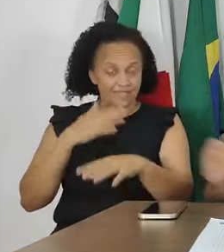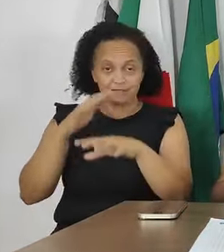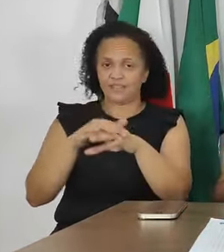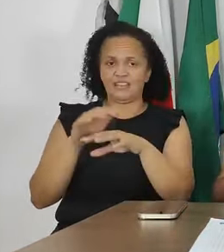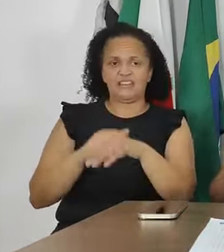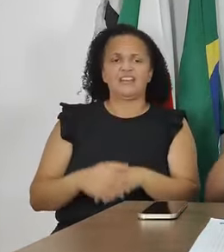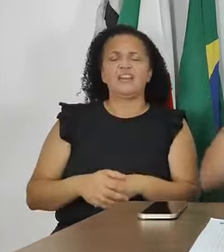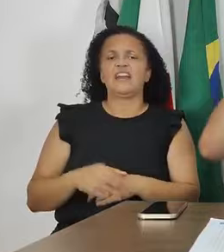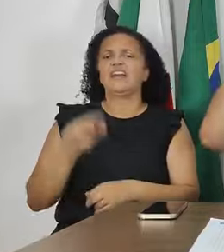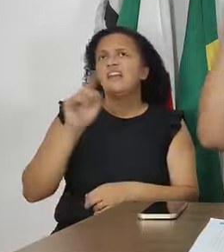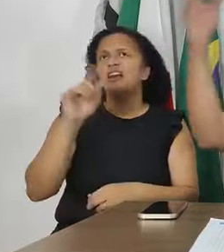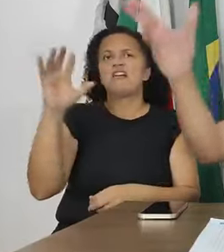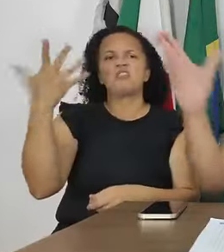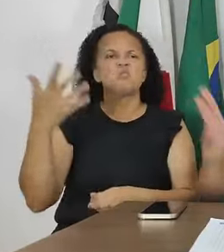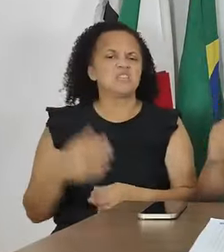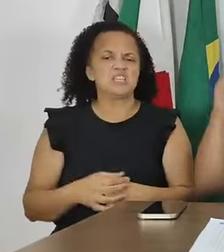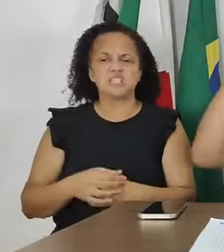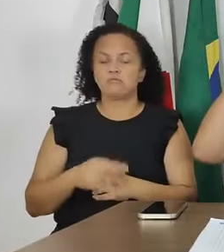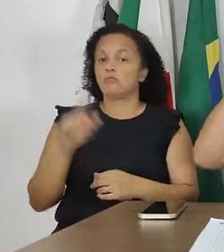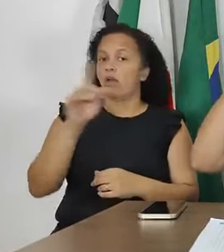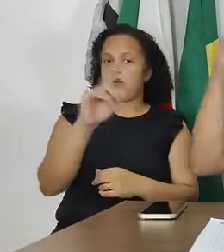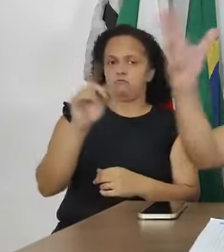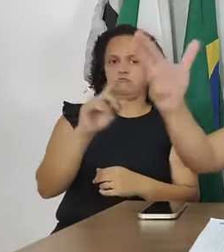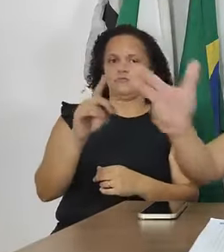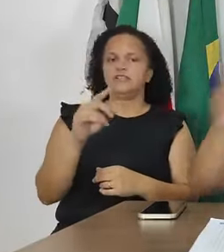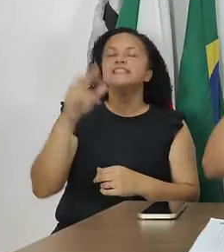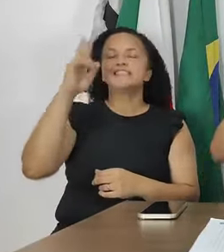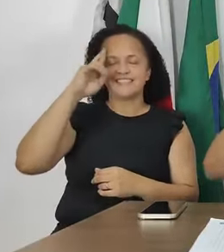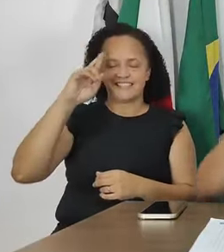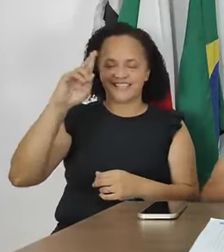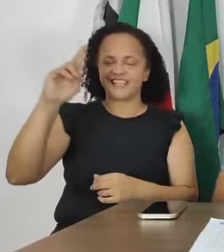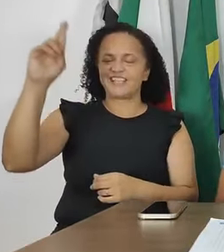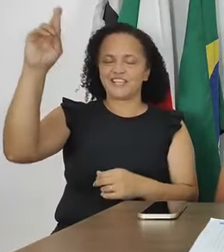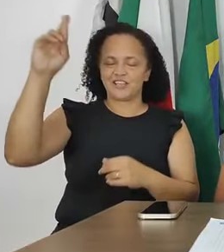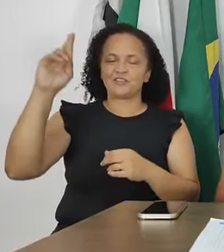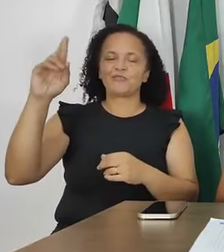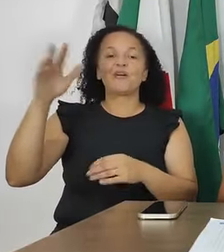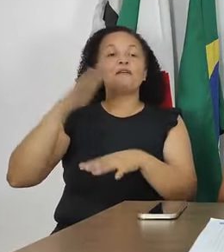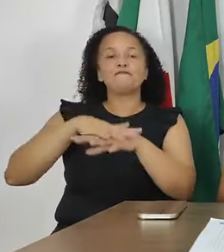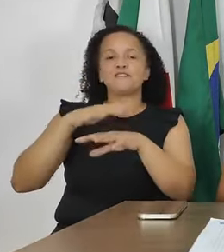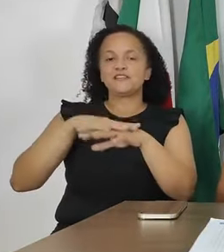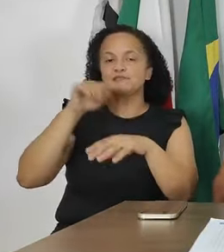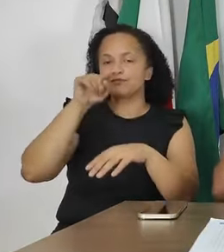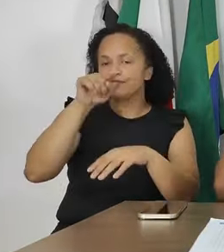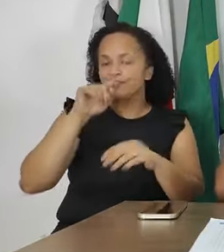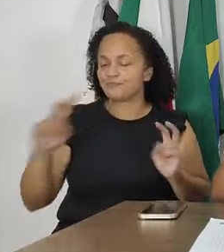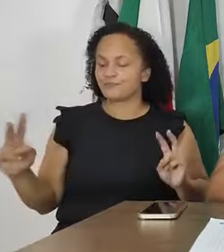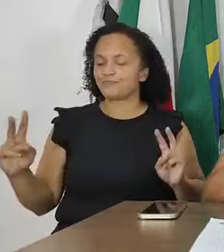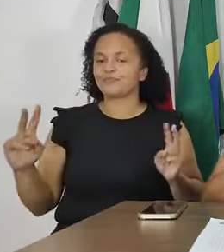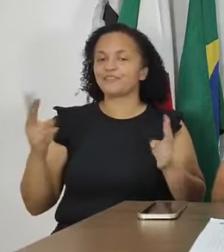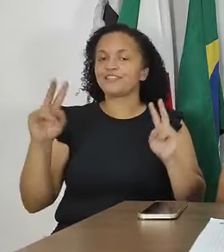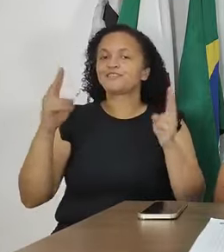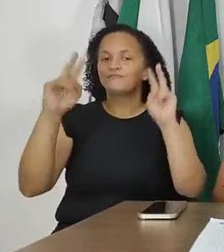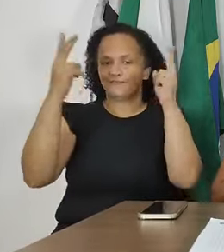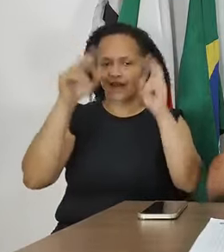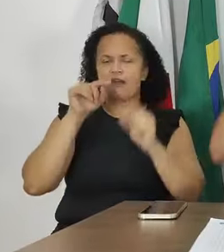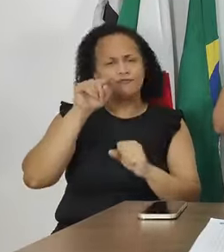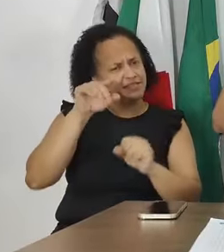acidente. Eu não sou um imprestável. Não, eu sou uma pessoa valiosa. Você é uma pessoa valiosa em Deus. Especial em